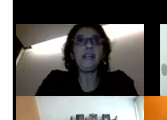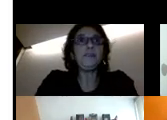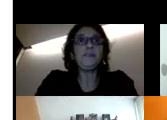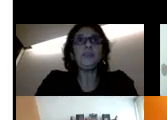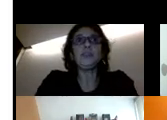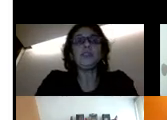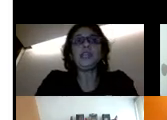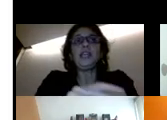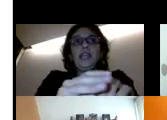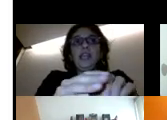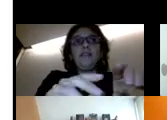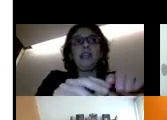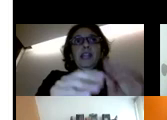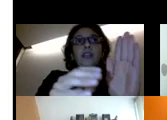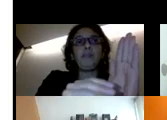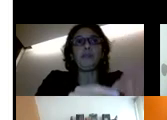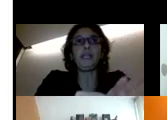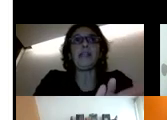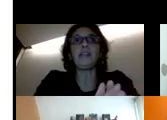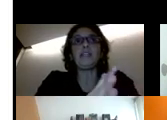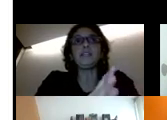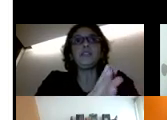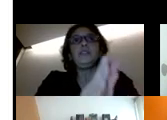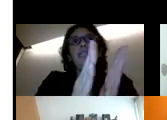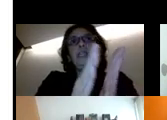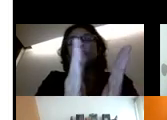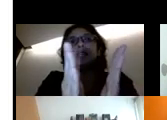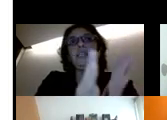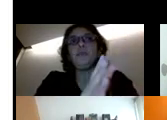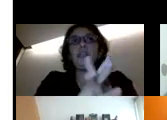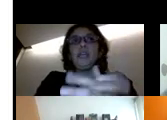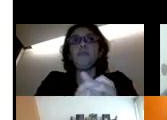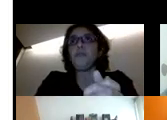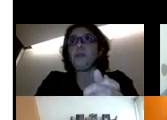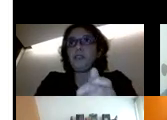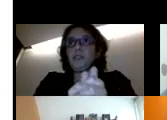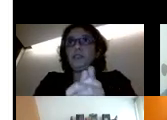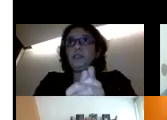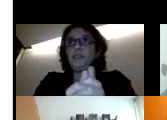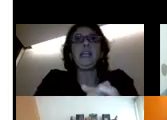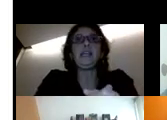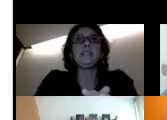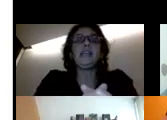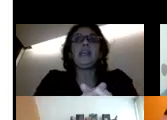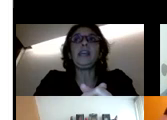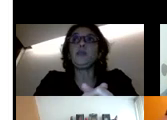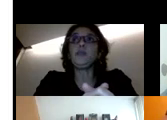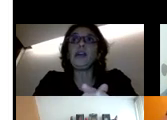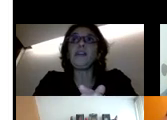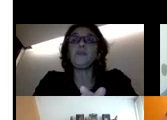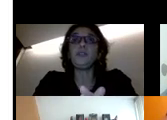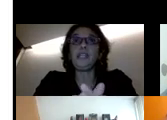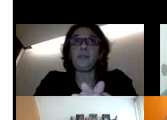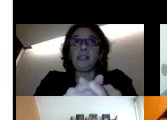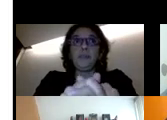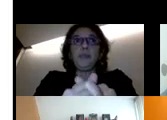esta tabla, donde había la primera es la de anotación y qué tipo de movimiento se